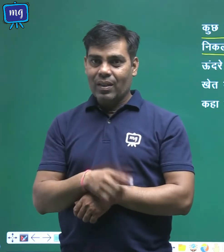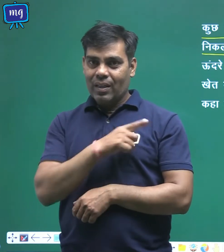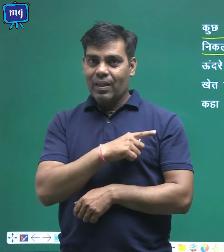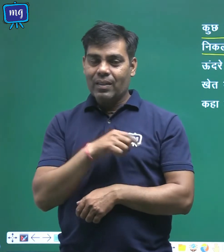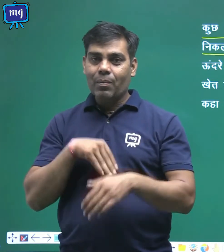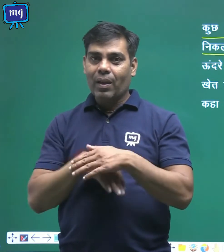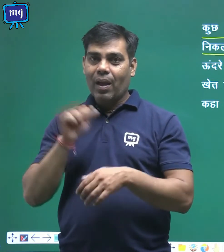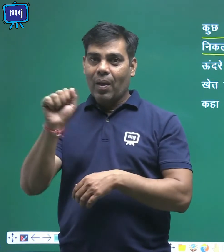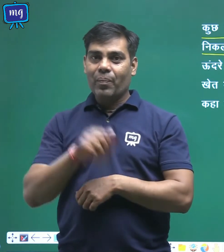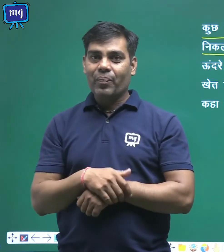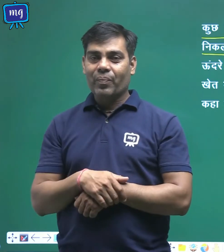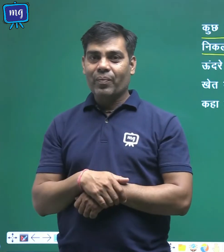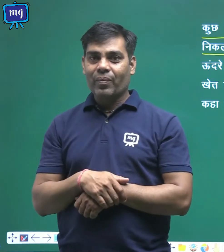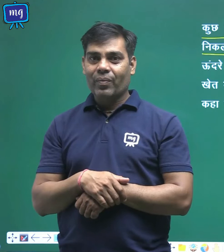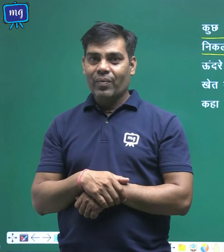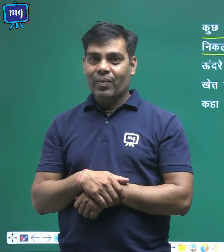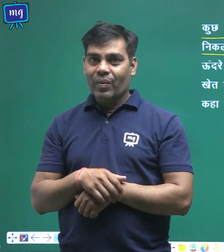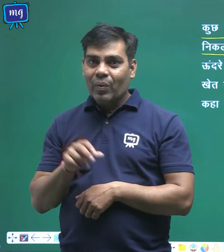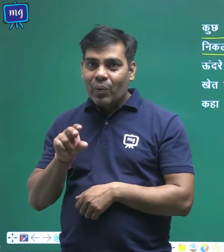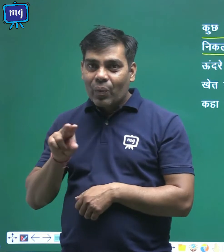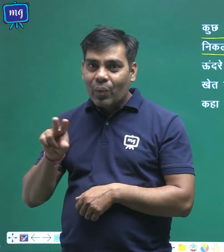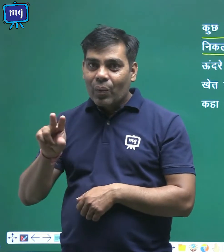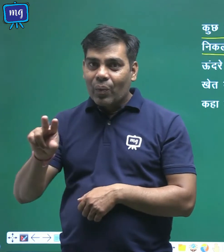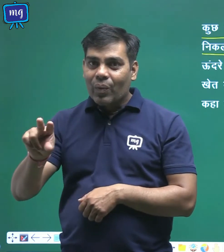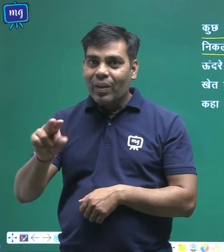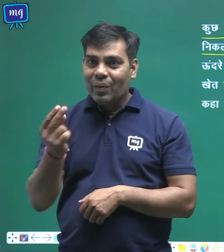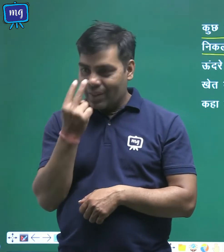आप ऊंदरे को देख रहे हैं।